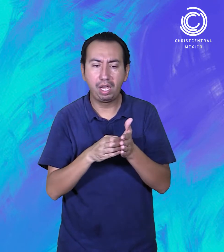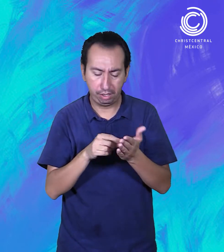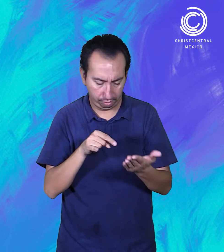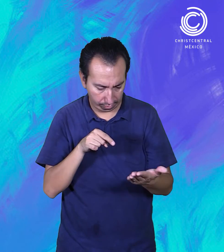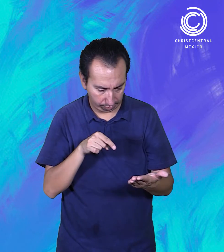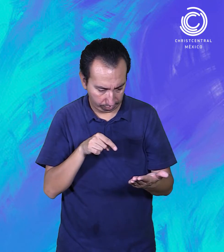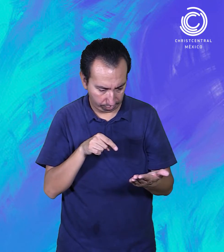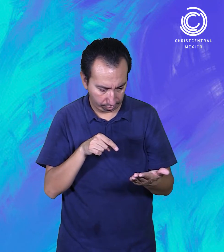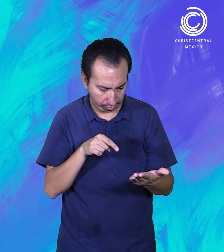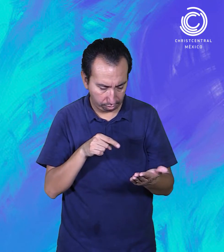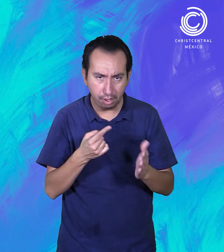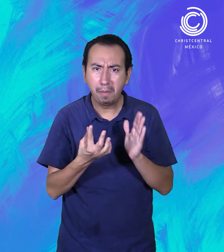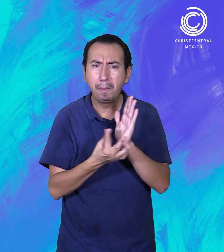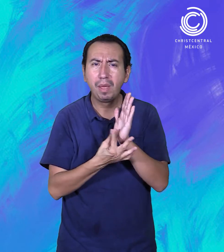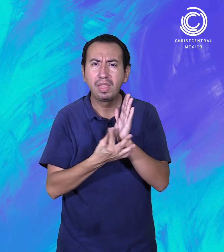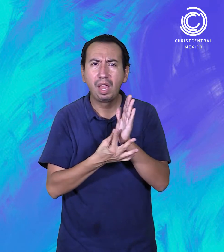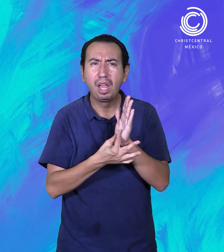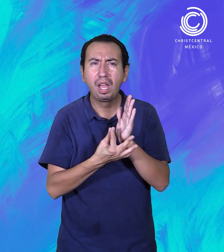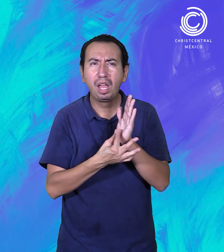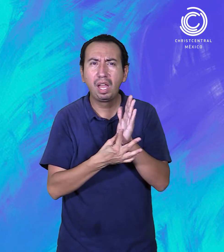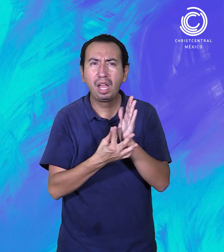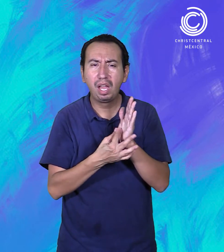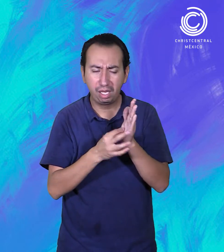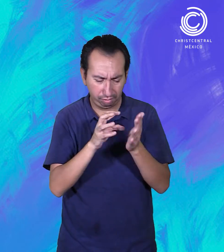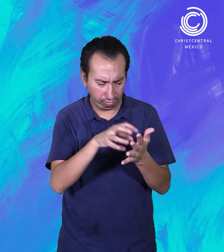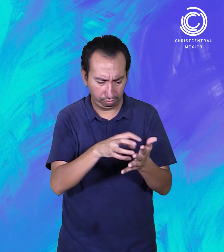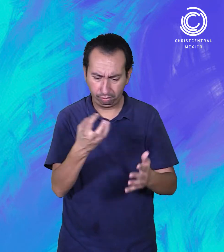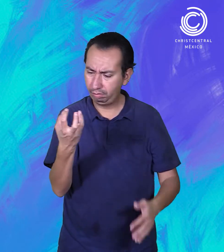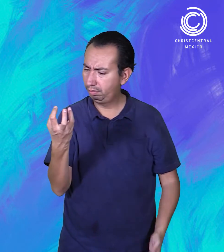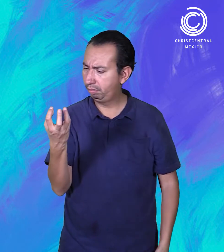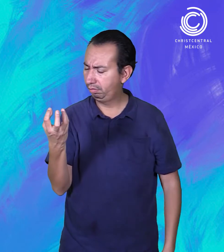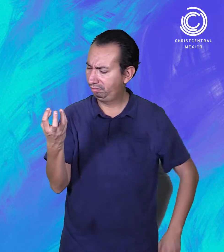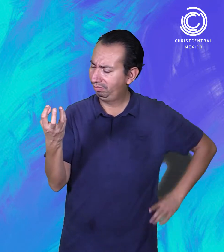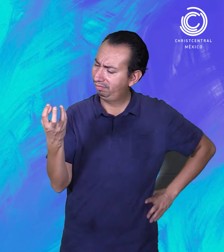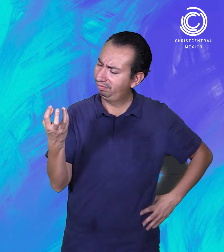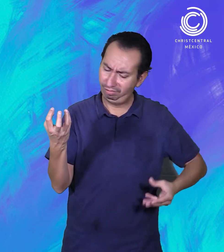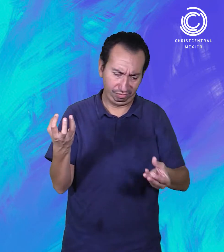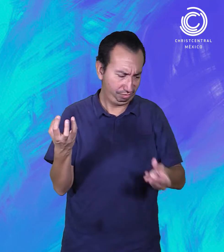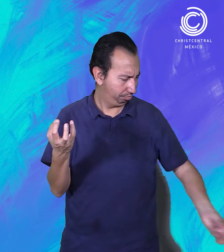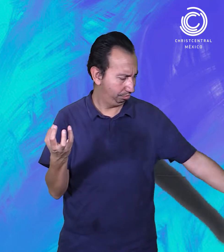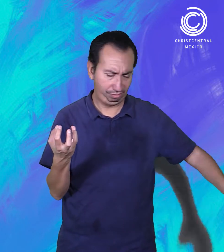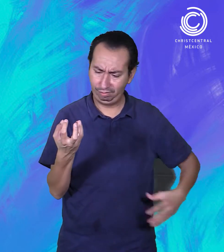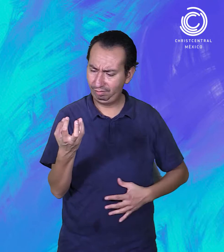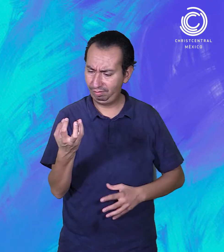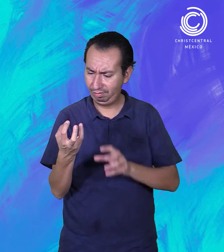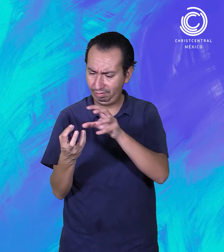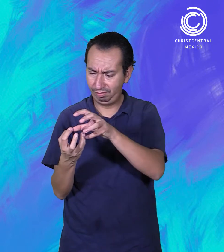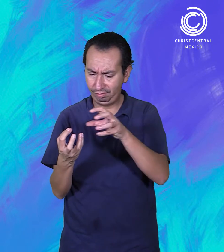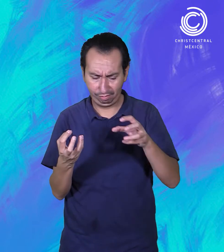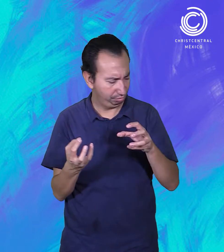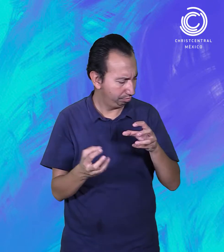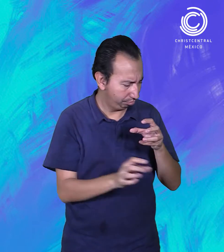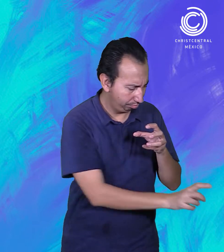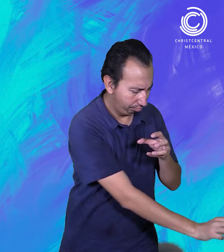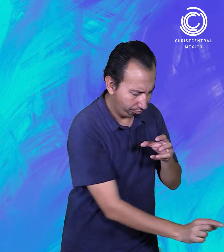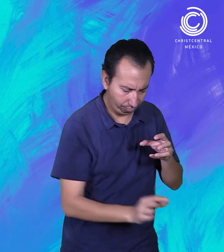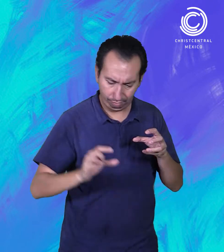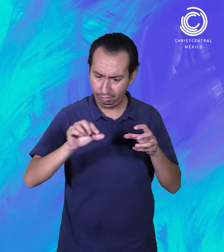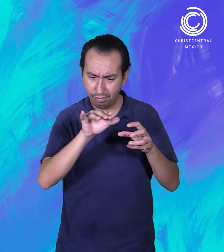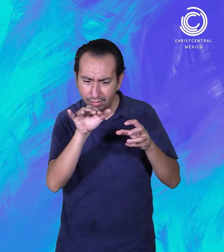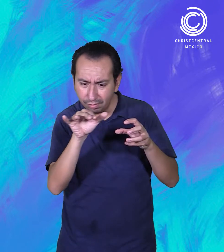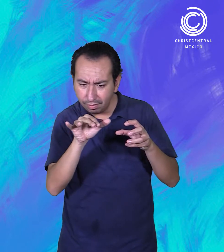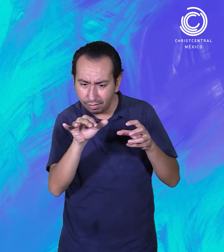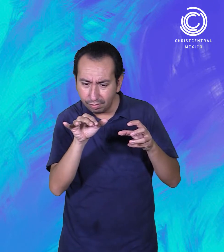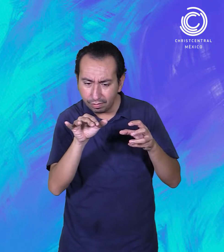aparato de metal y una pequeña tarjeta que dice: aquí te